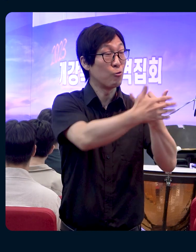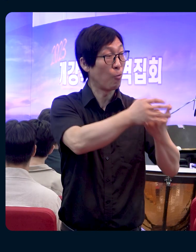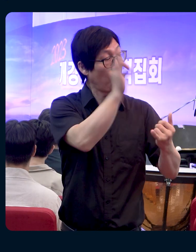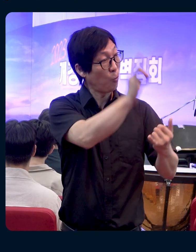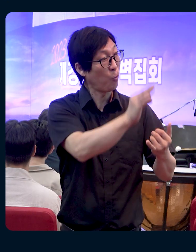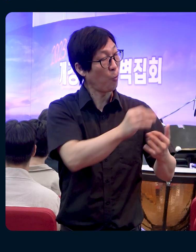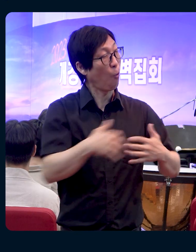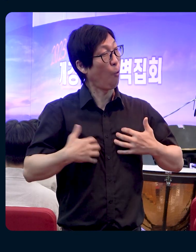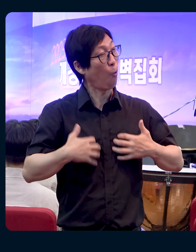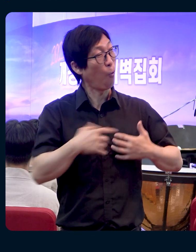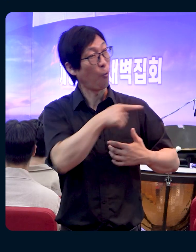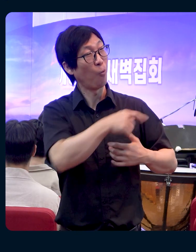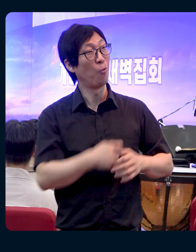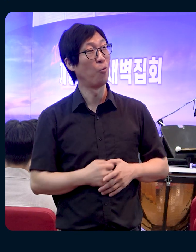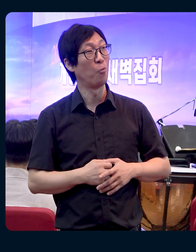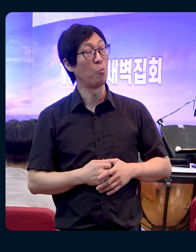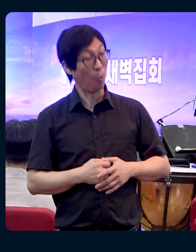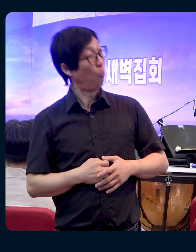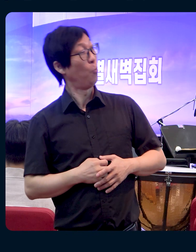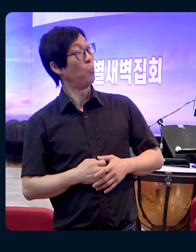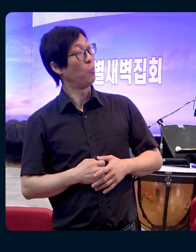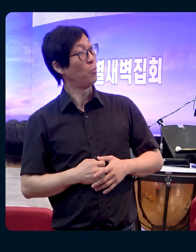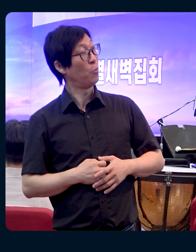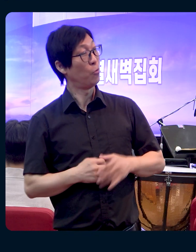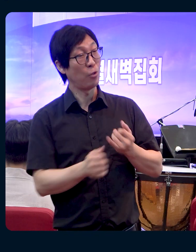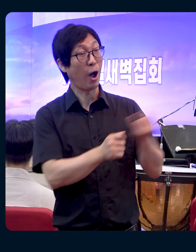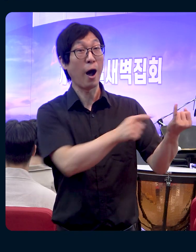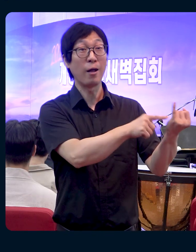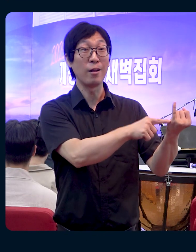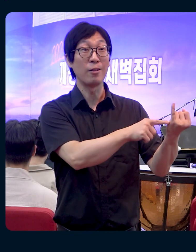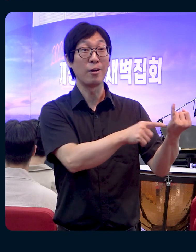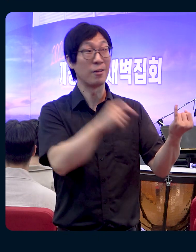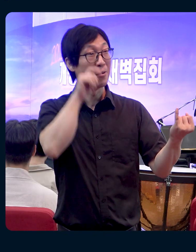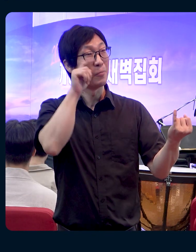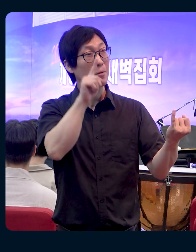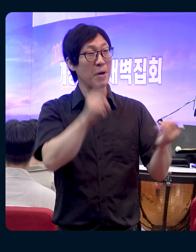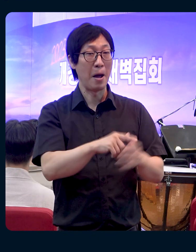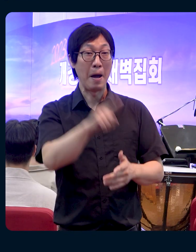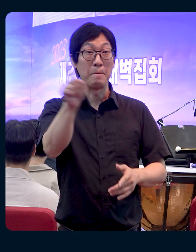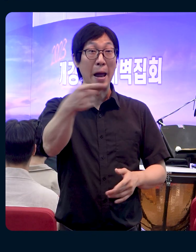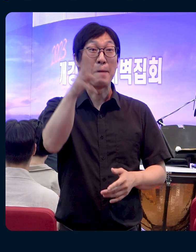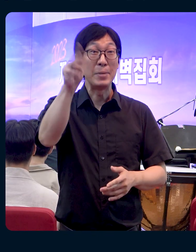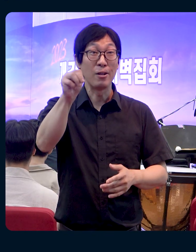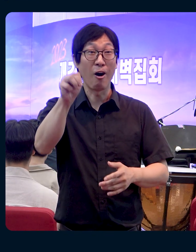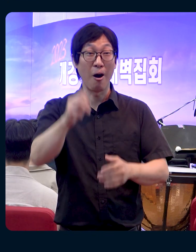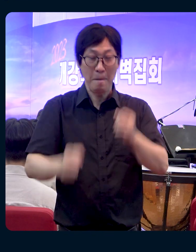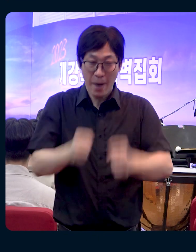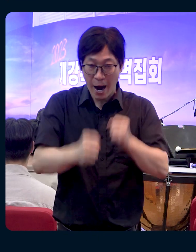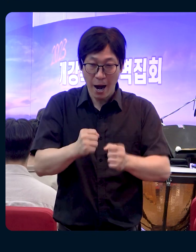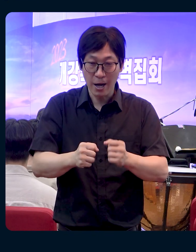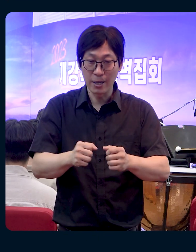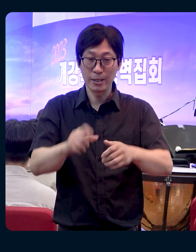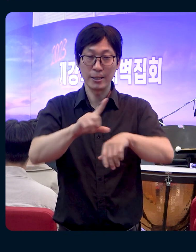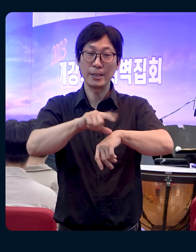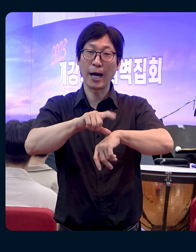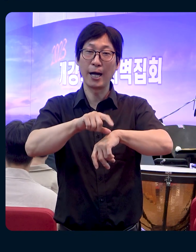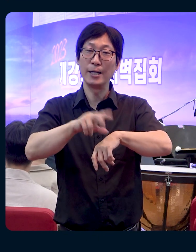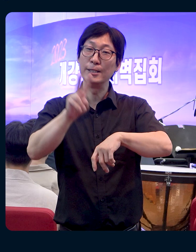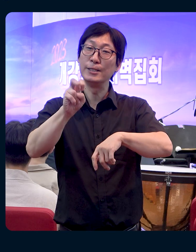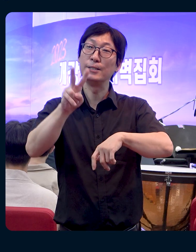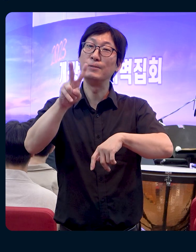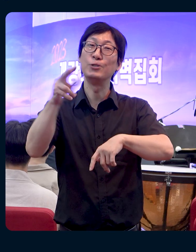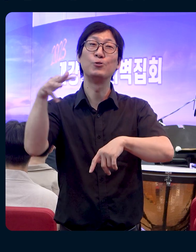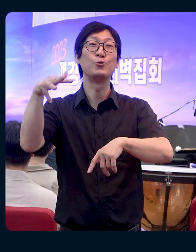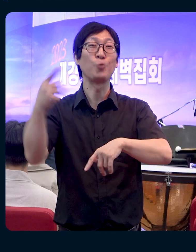좋아하더라고요. 근데 저는 처음에 되게 의외였어요. 왜냐하면 제 아내는 100m를 22초에 뛰거든요. 그게 공식